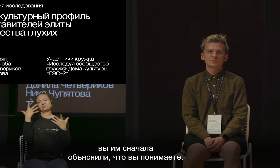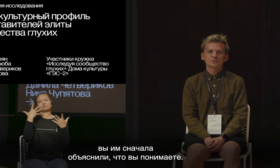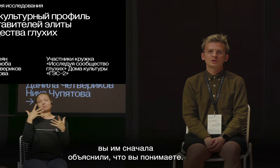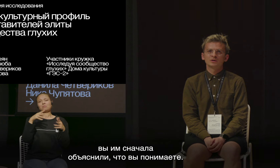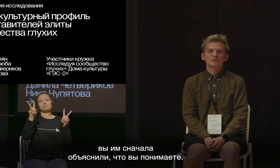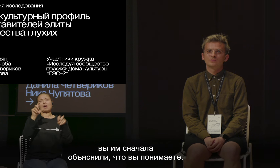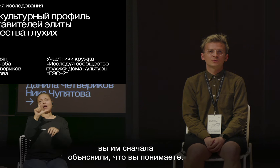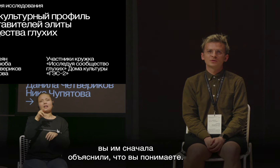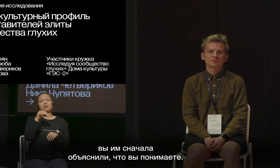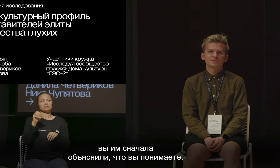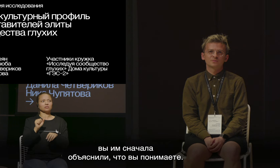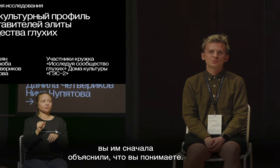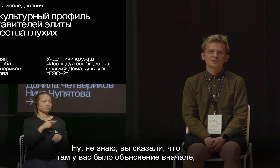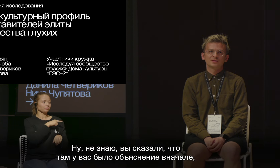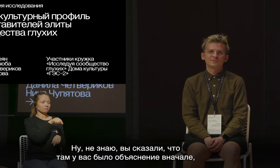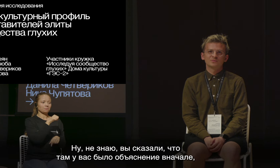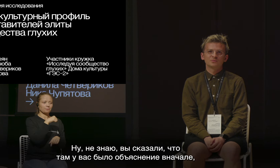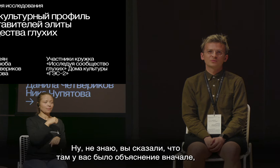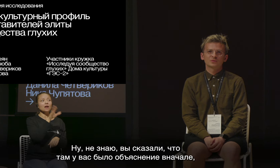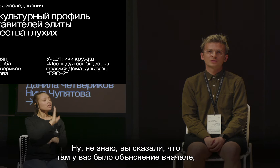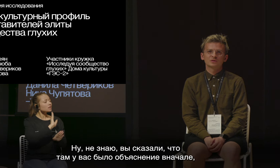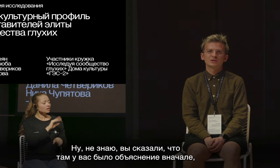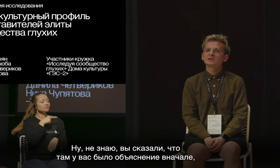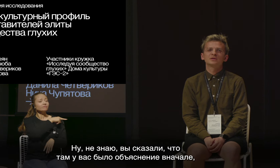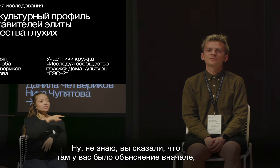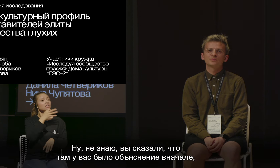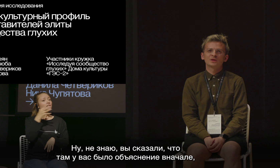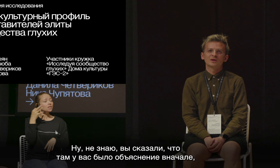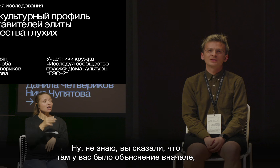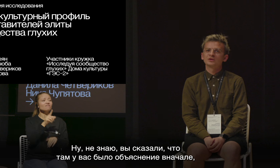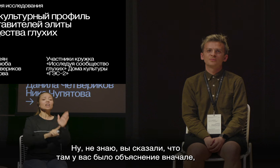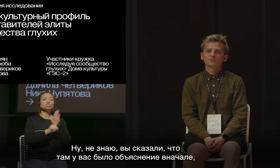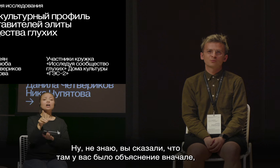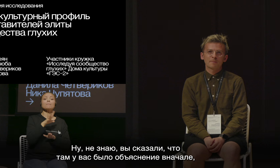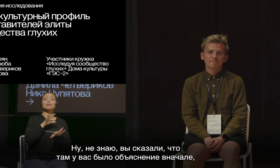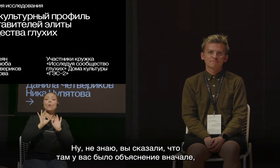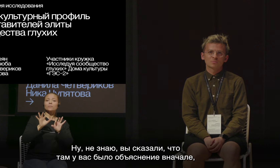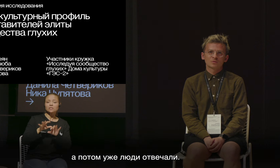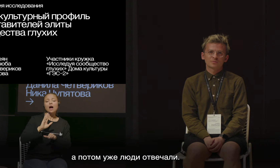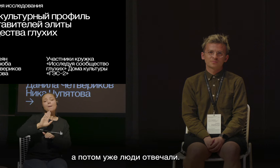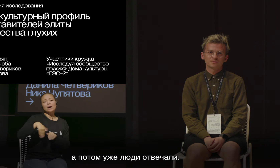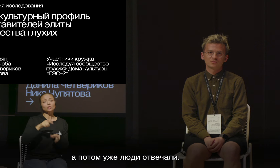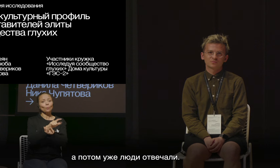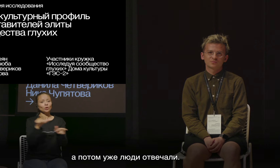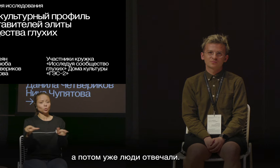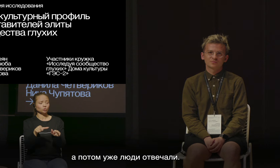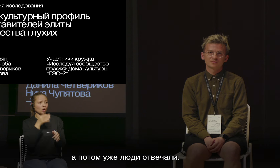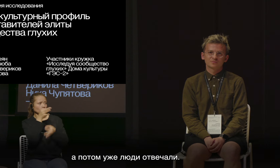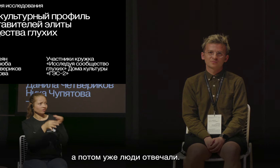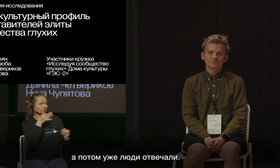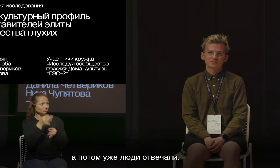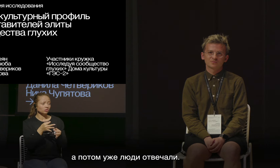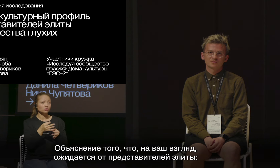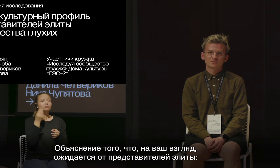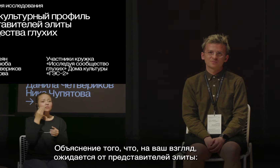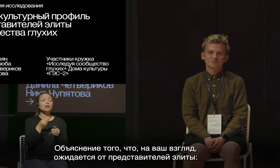Ну, не знаю, вы сказали, что там у вас было объяснение в начале, а потом уже люди отвечали. Объяснение того, что, на